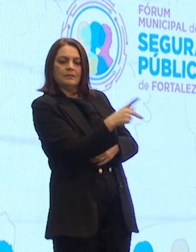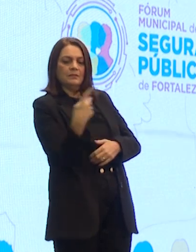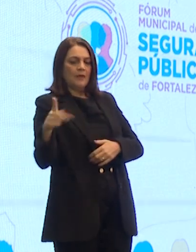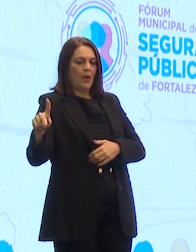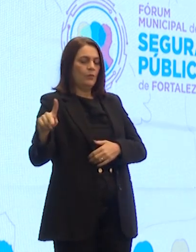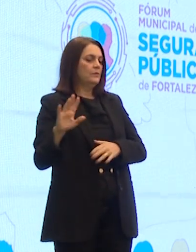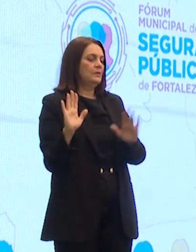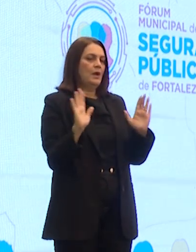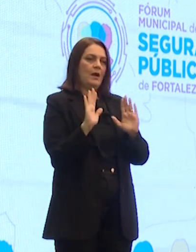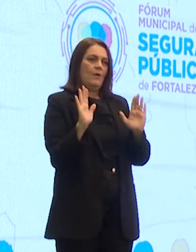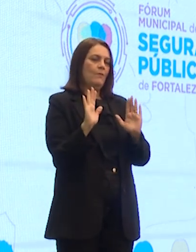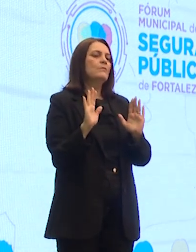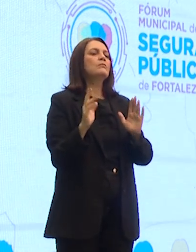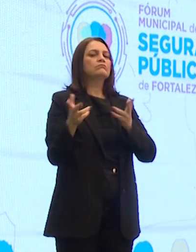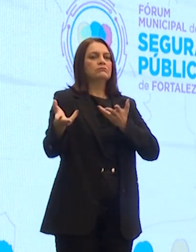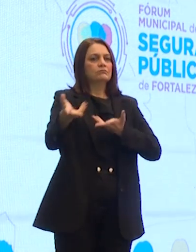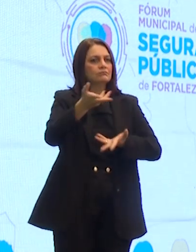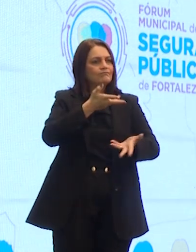atuação concertada,